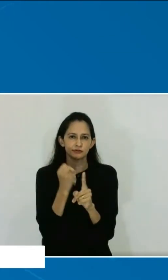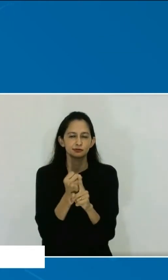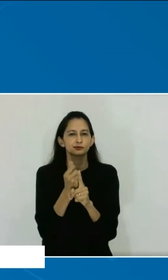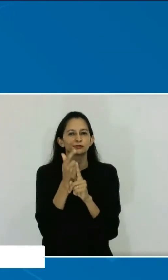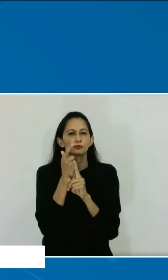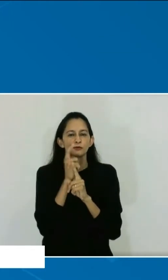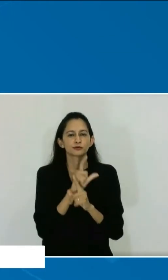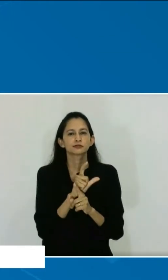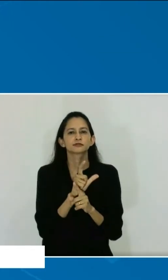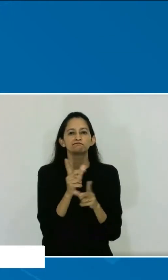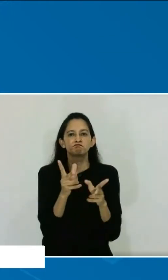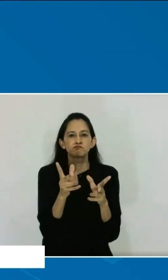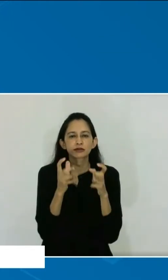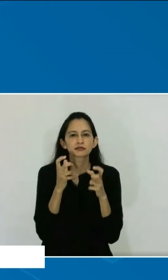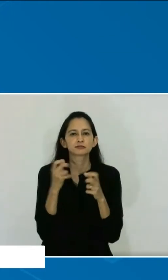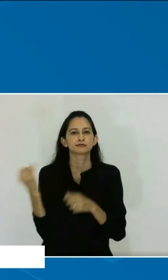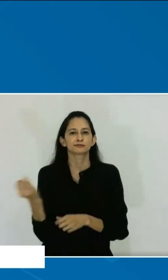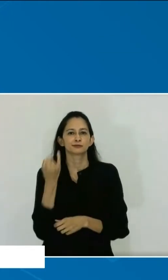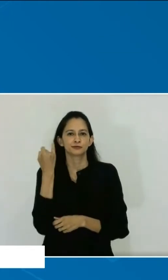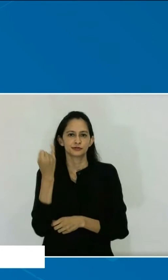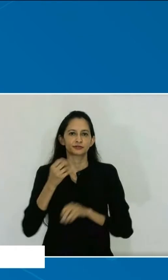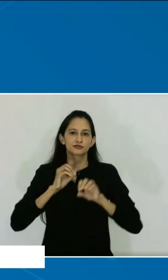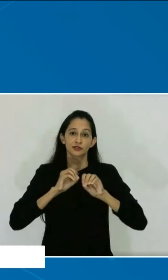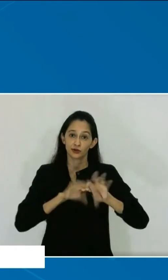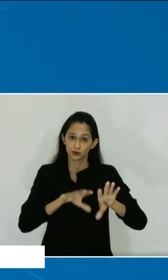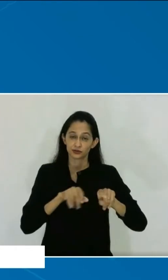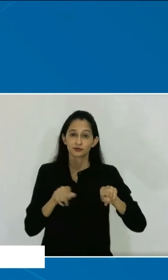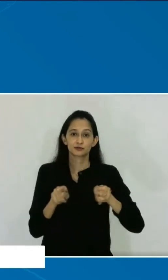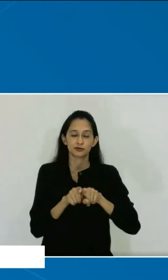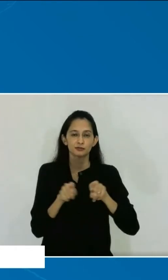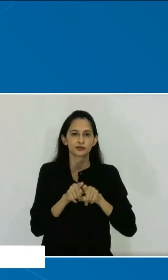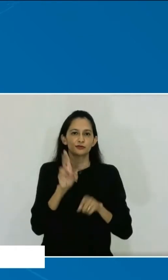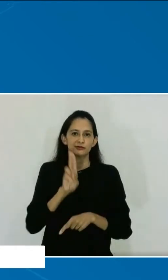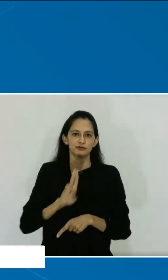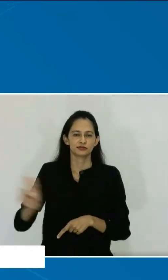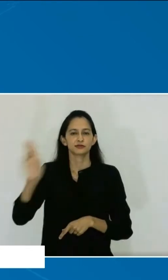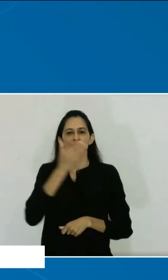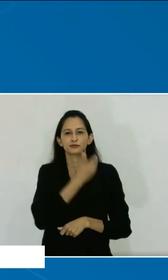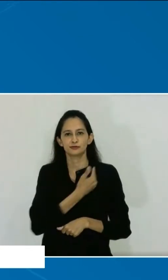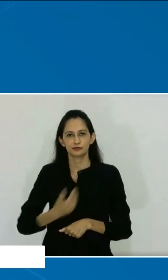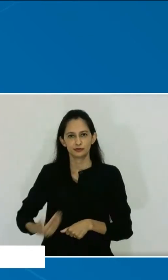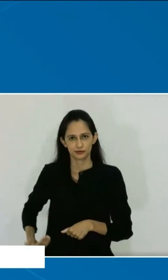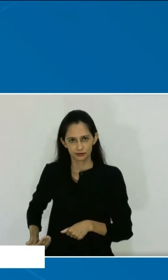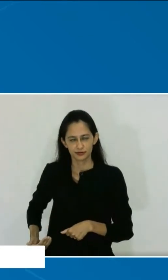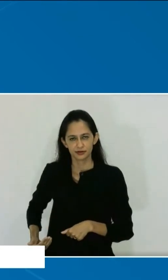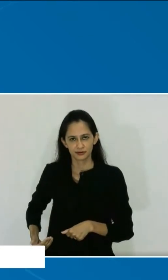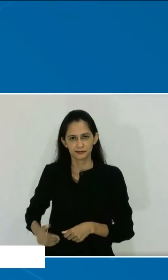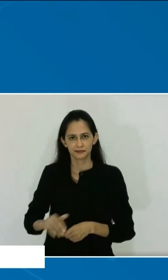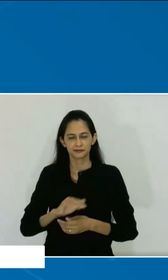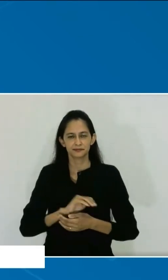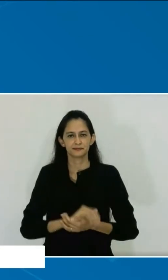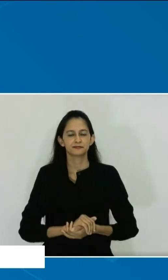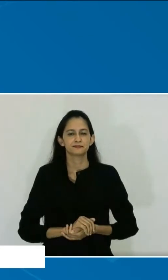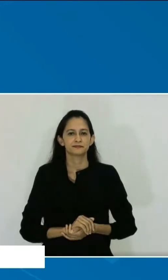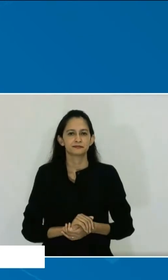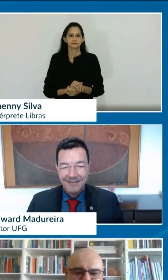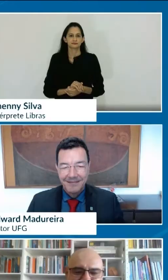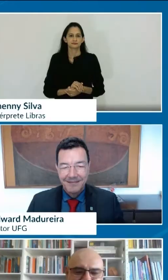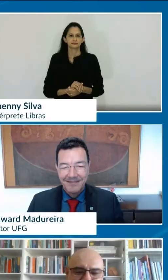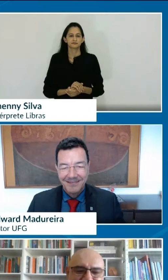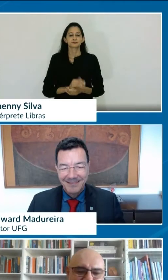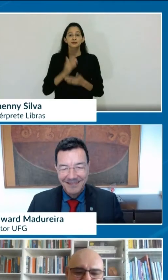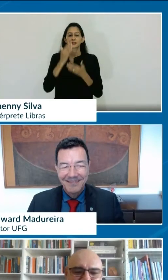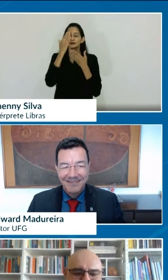a importância da educação, mas também das universidades públicas, sem a menor dúvida. Bom, eu quero